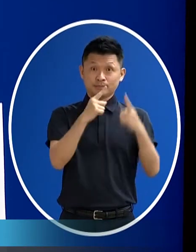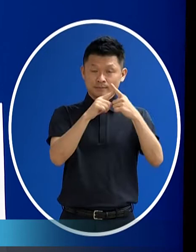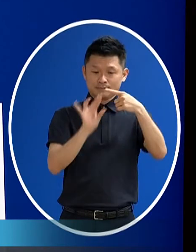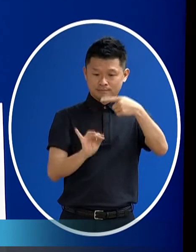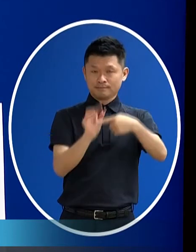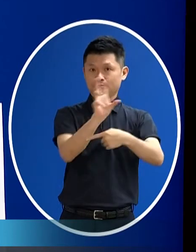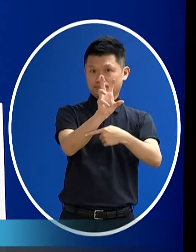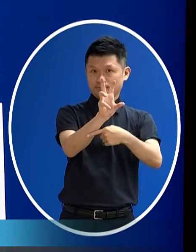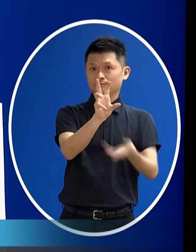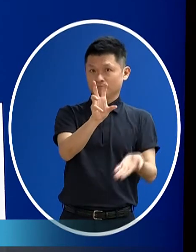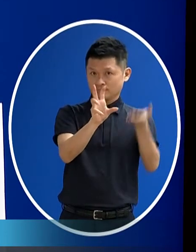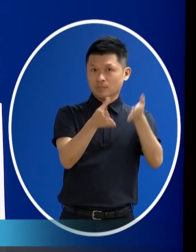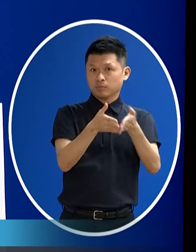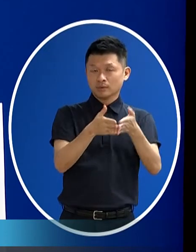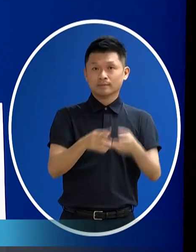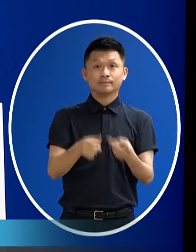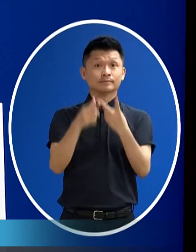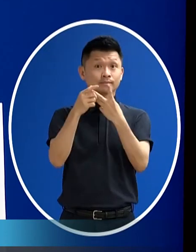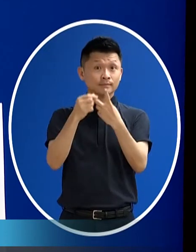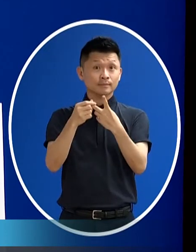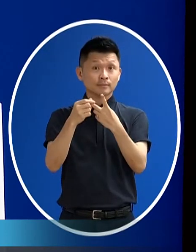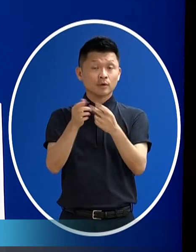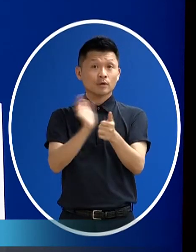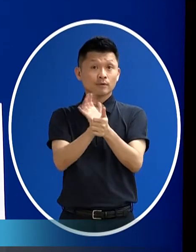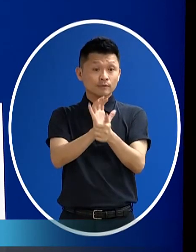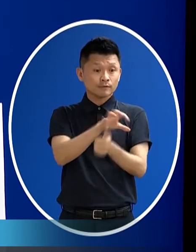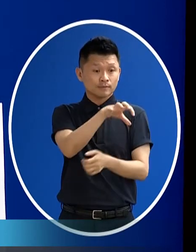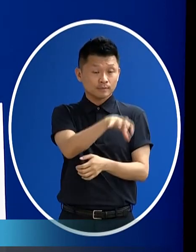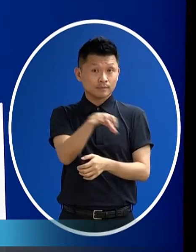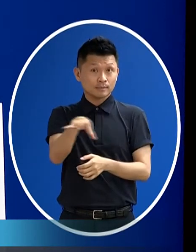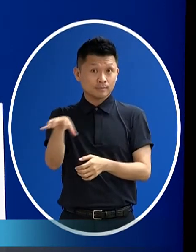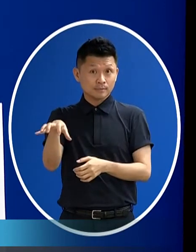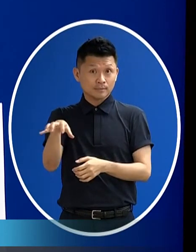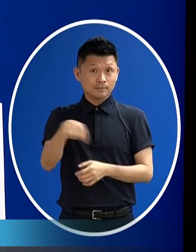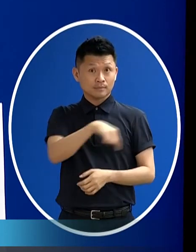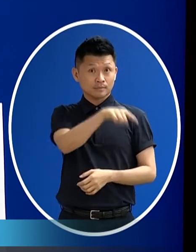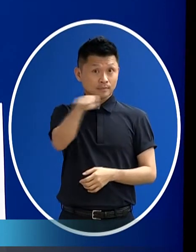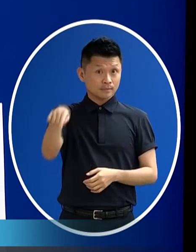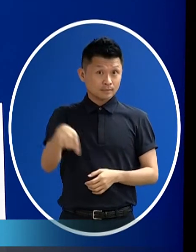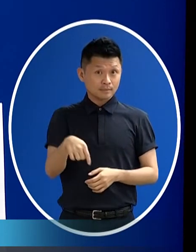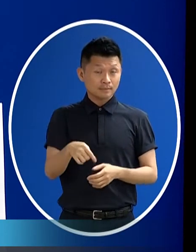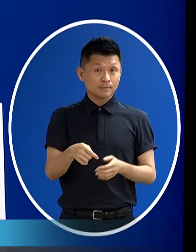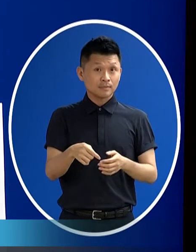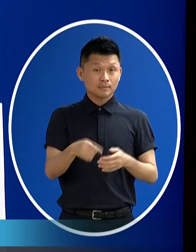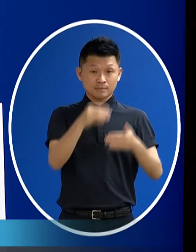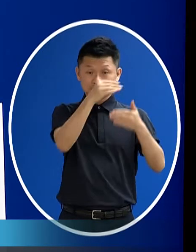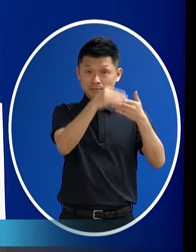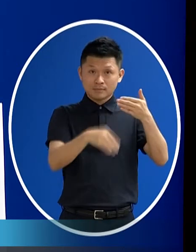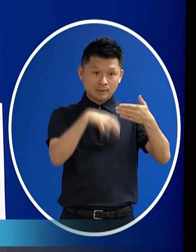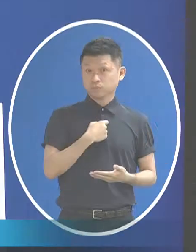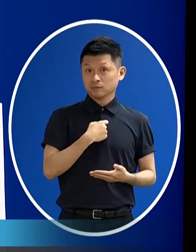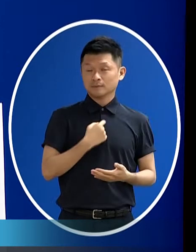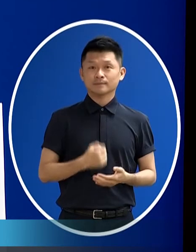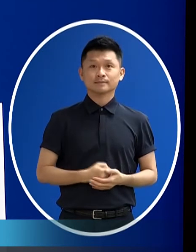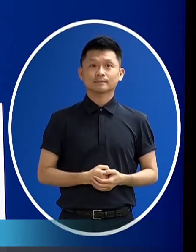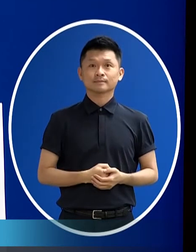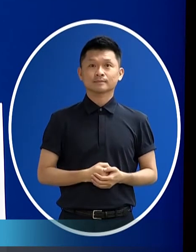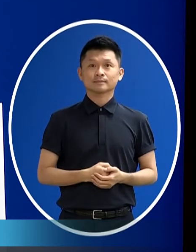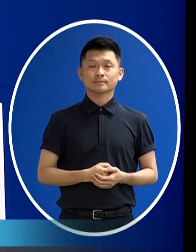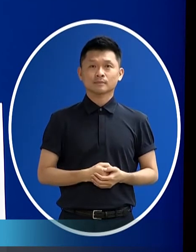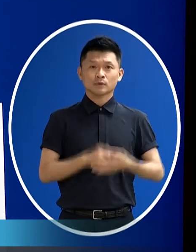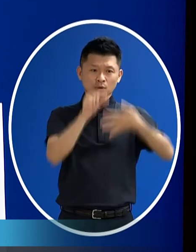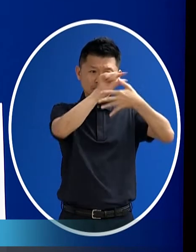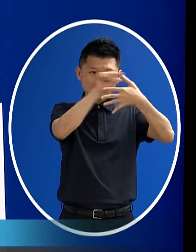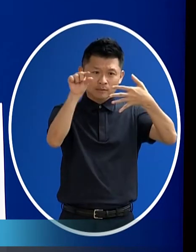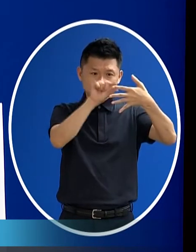80%啊。那第二就是整个的一个服务机构，它必须要完成，我们在指引里面有一个附表相关的项